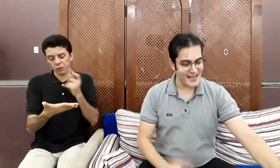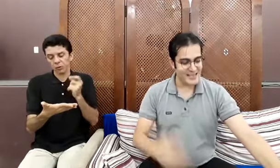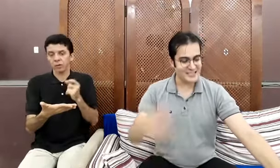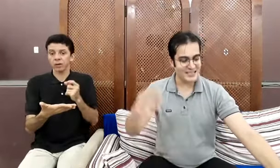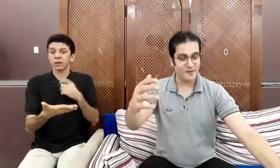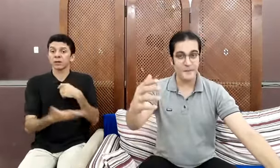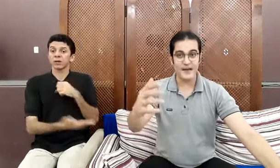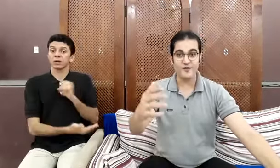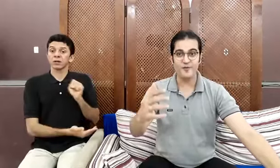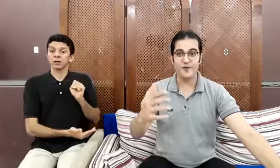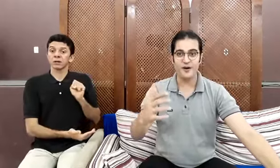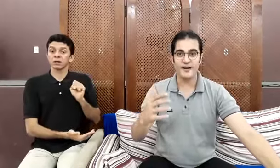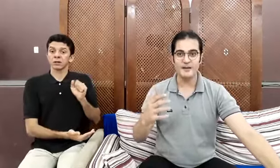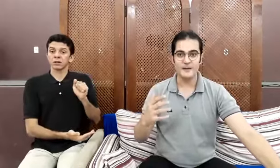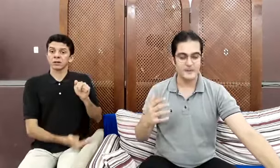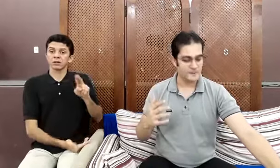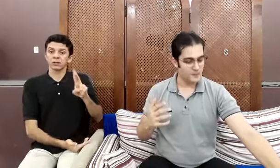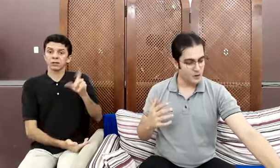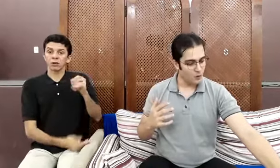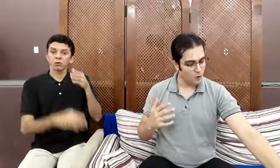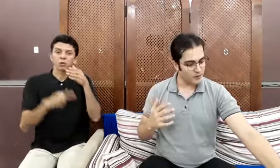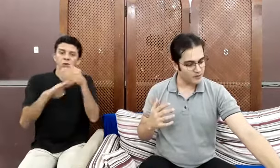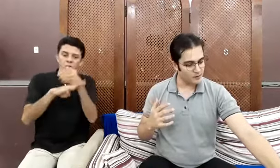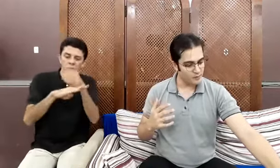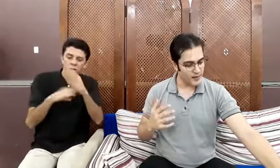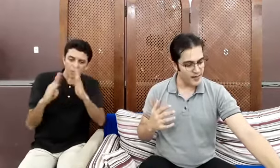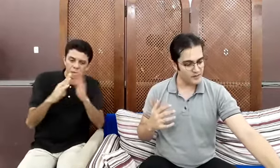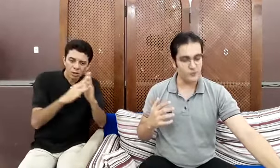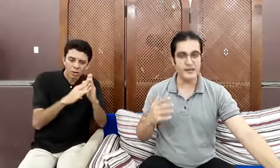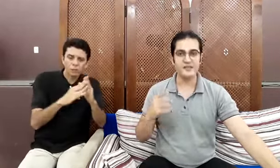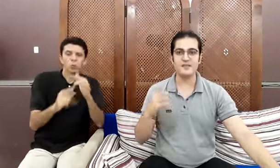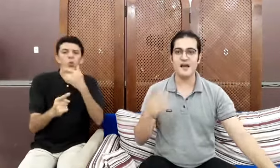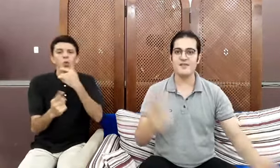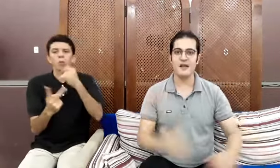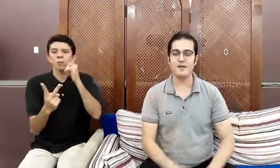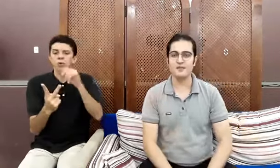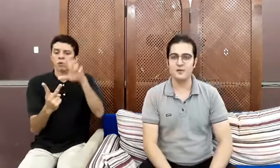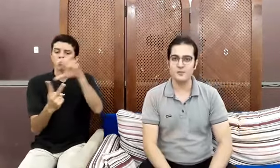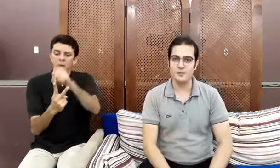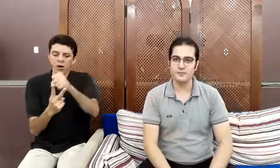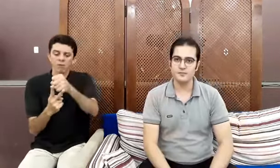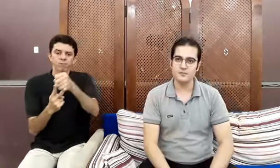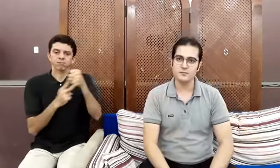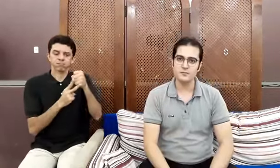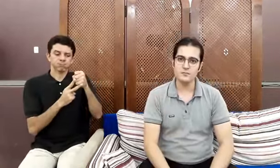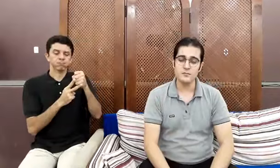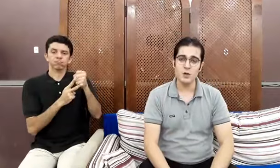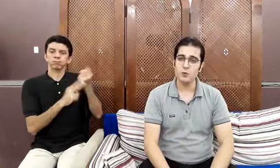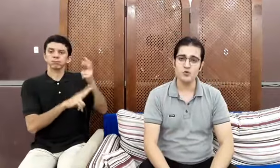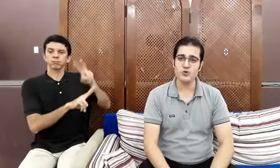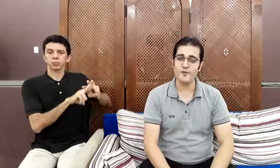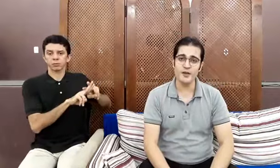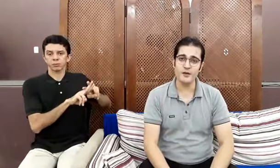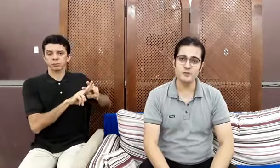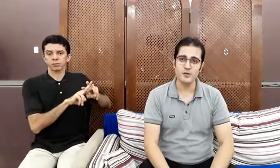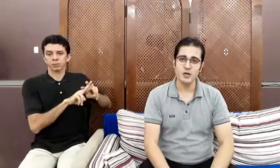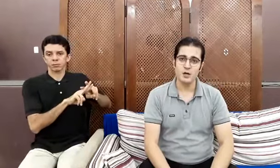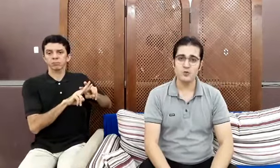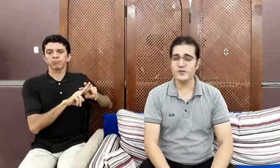casa e arrastava para fora homens e mulheres e os lançava na prisão. Muitos